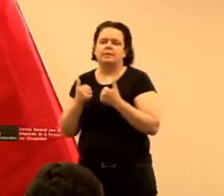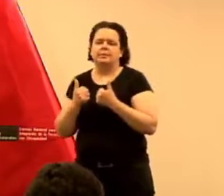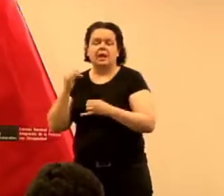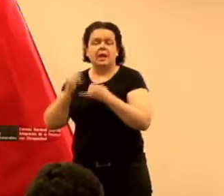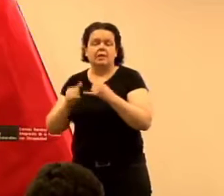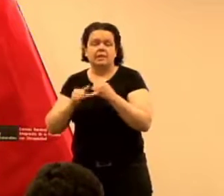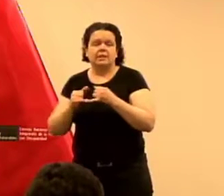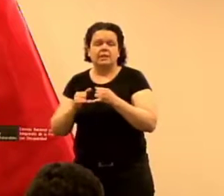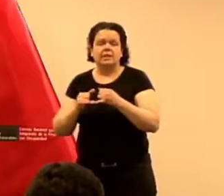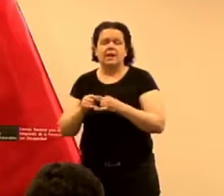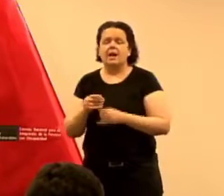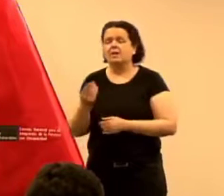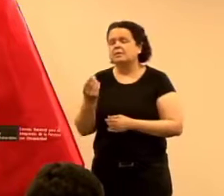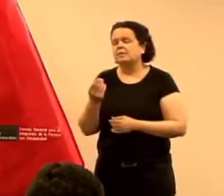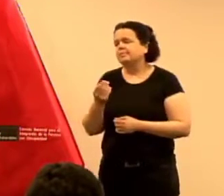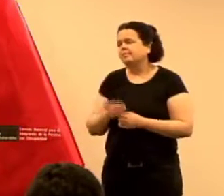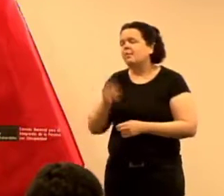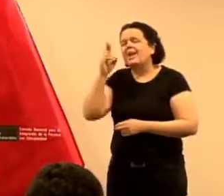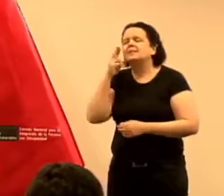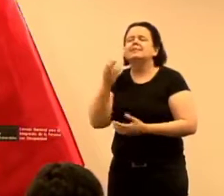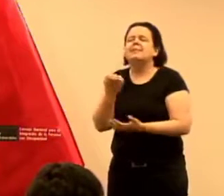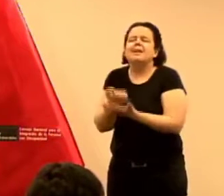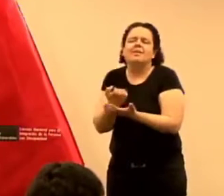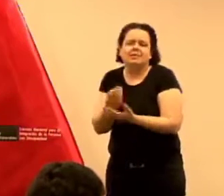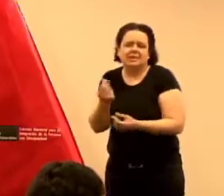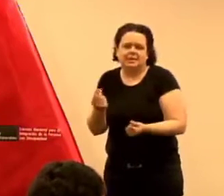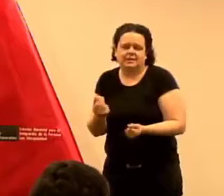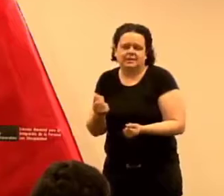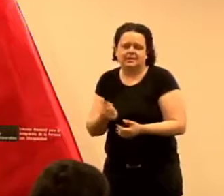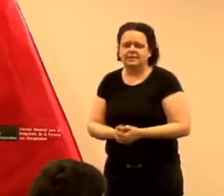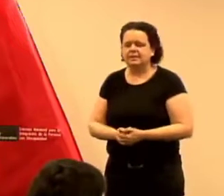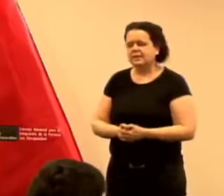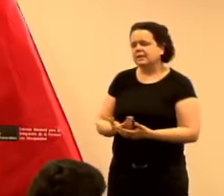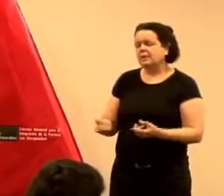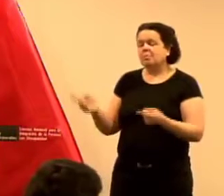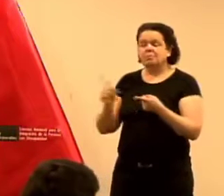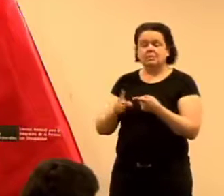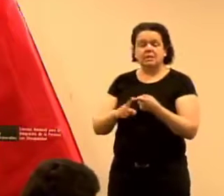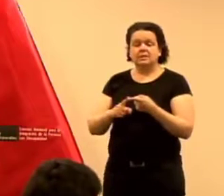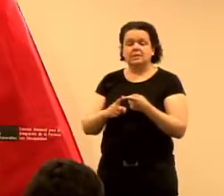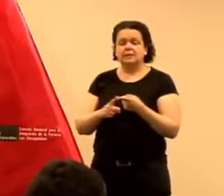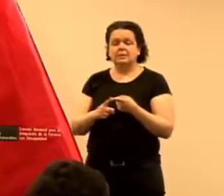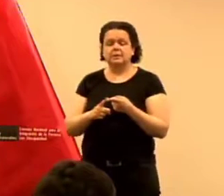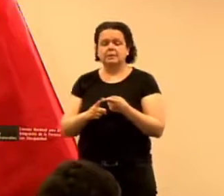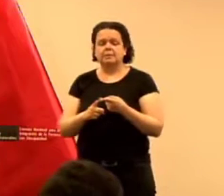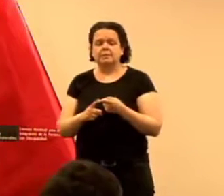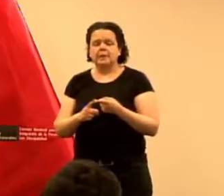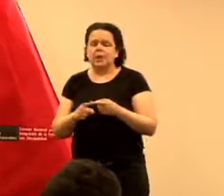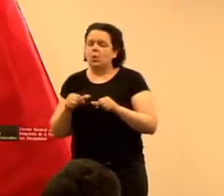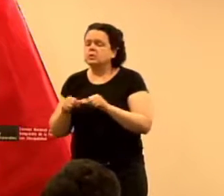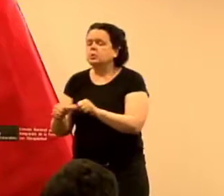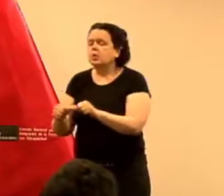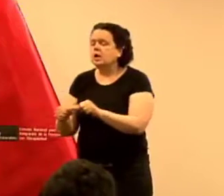Finalmente hay una justificación económica. Es una justificación que tiene 2 aspectos. Por un lado, mantener un sistema